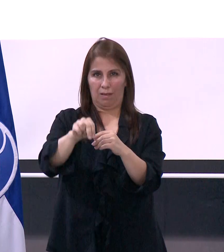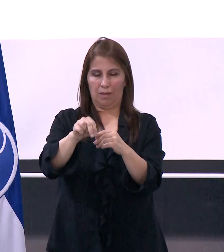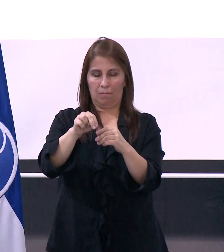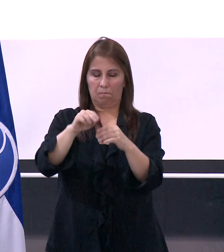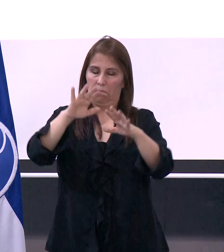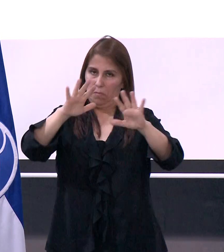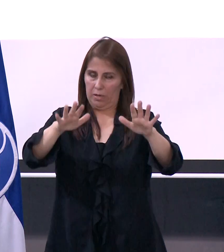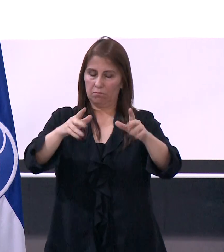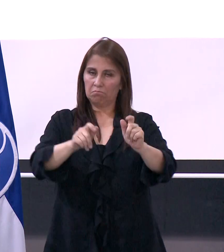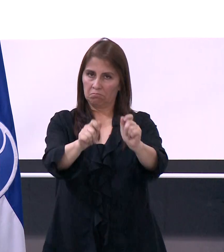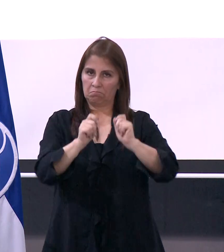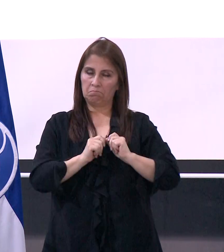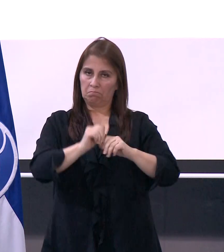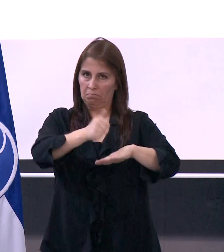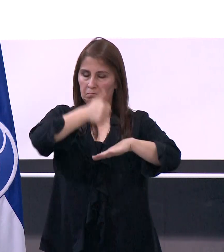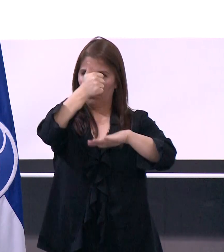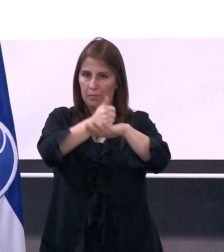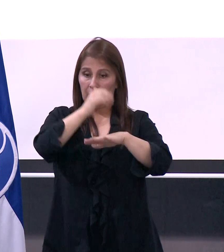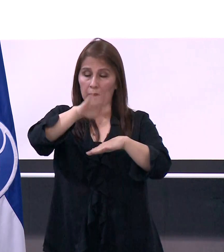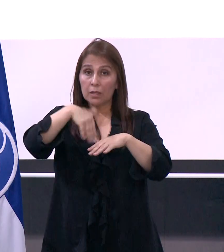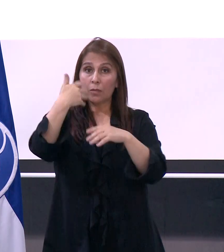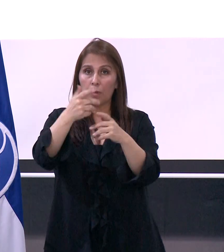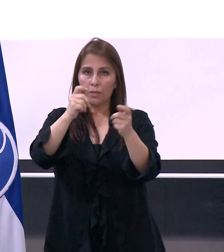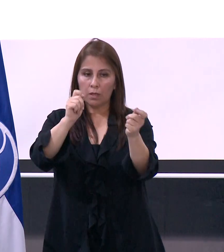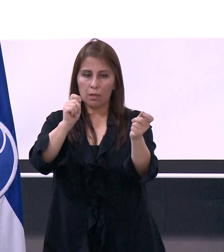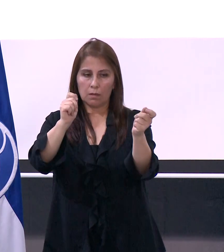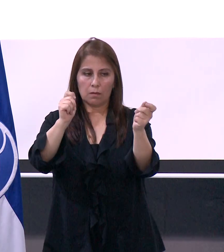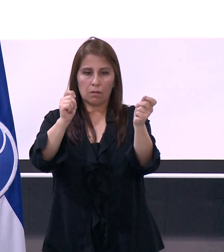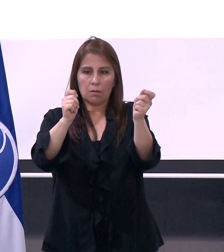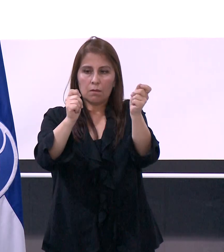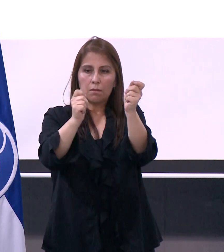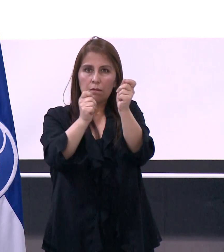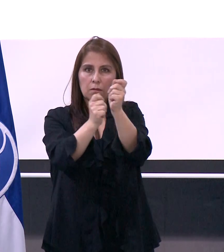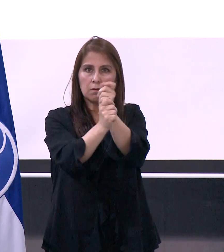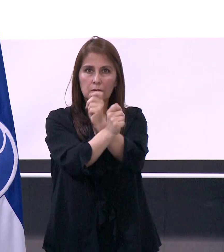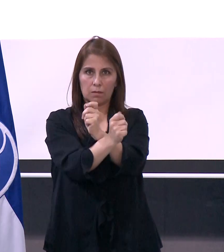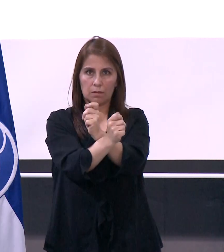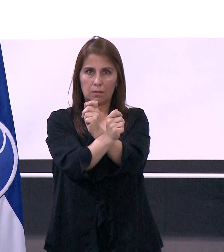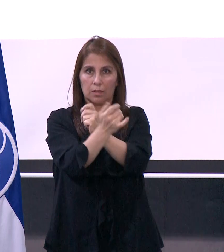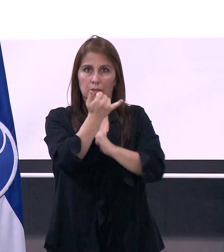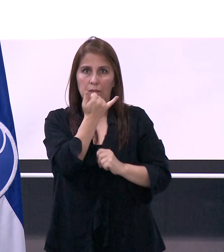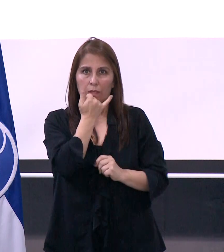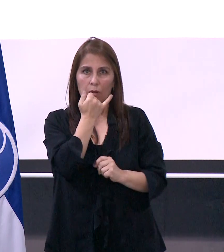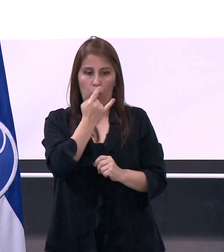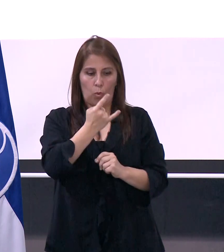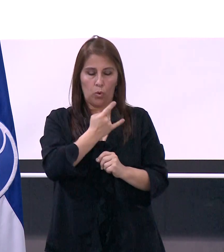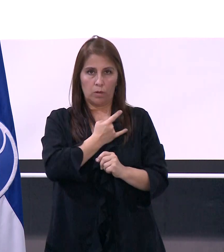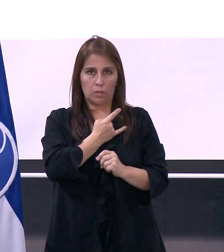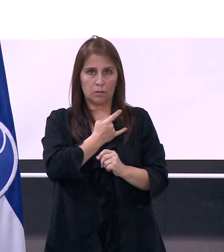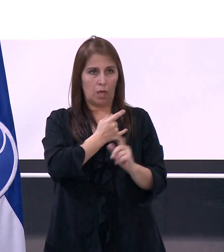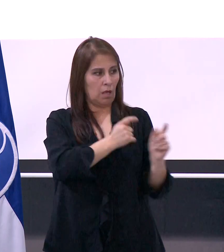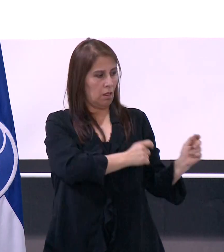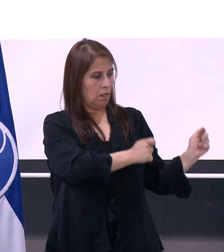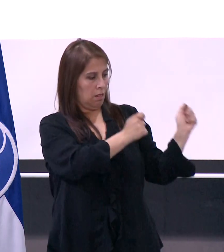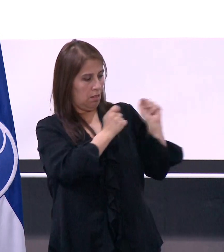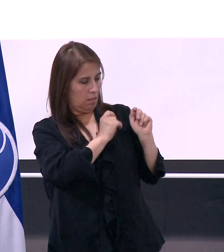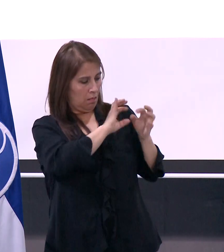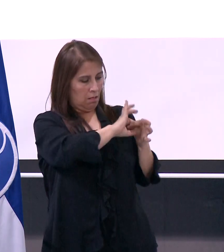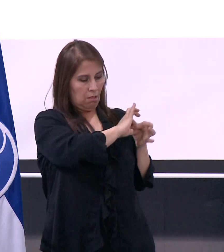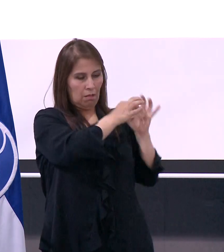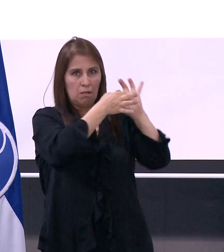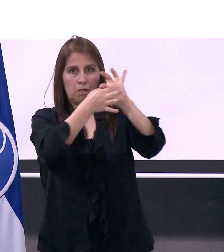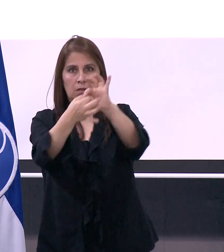desprendería definitivamente a la universidad del legado que frente a la formación de maestras